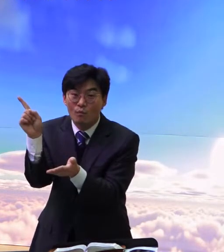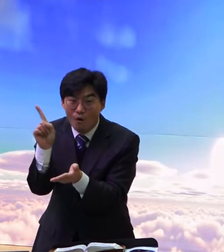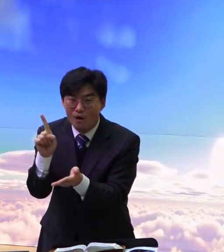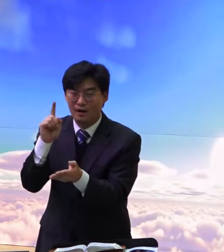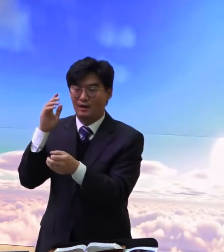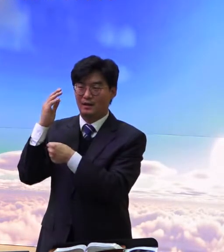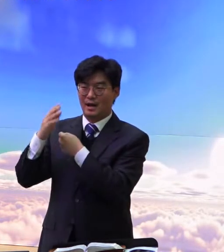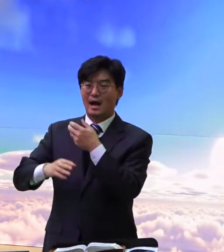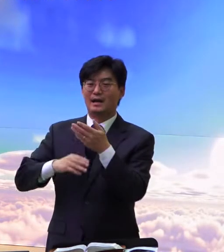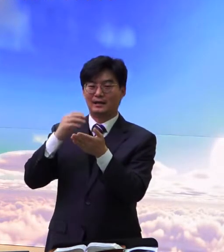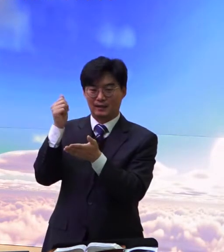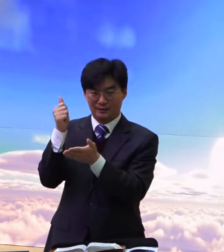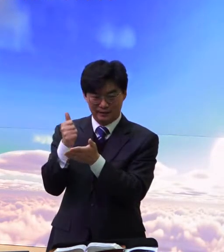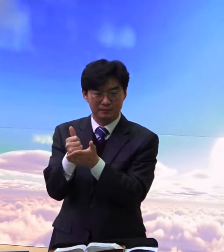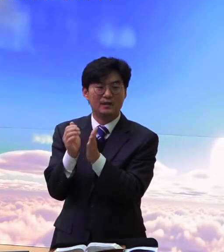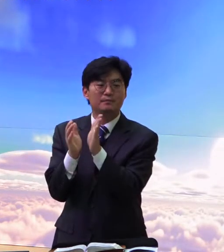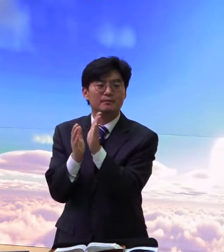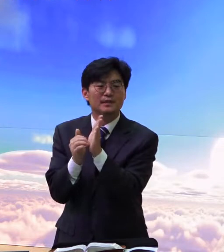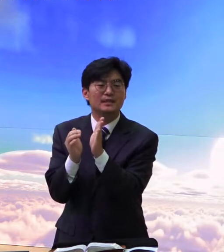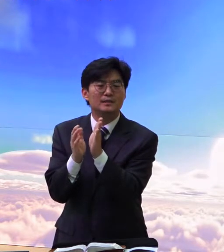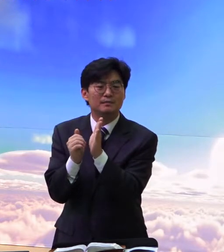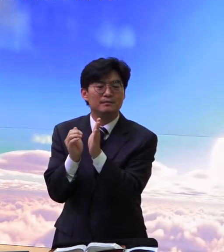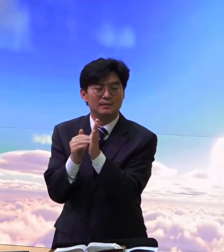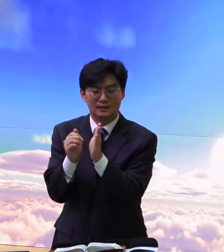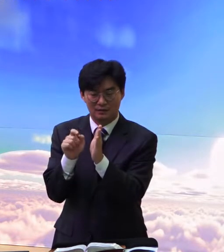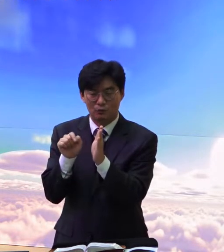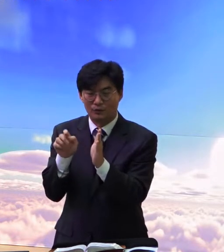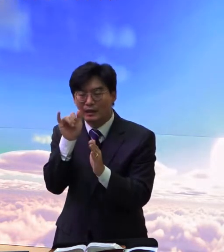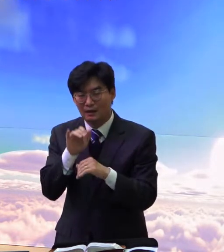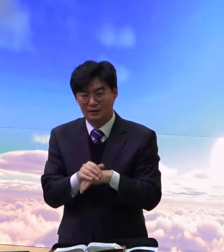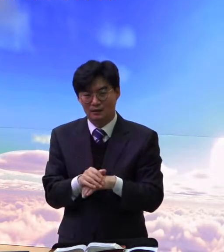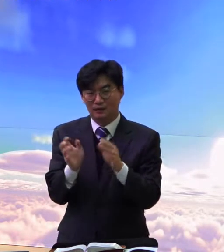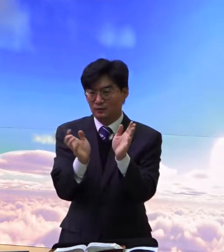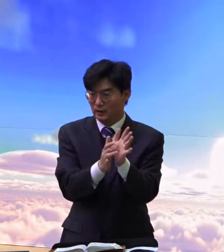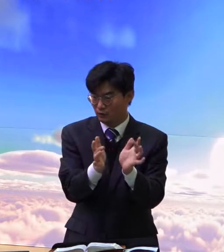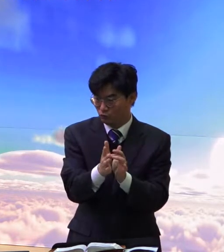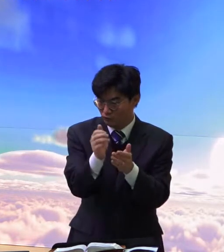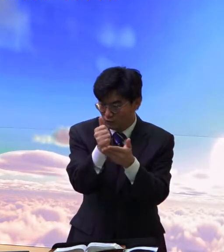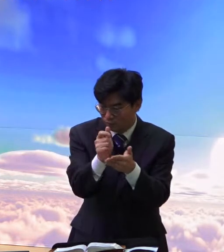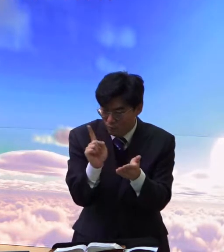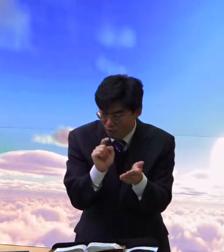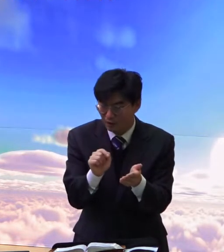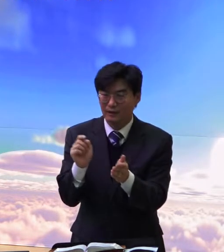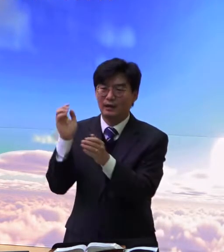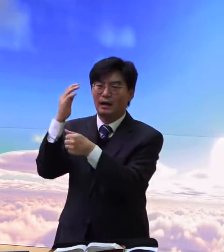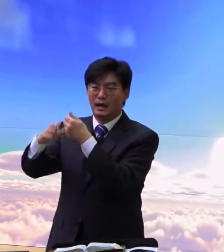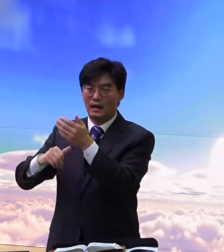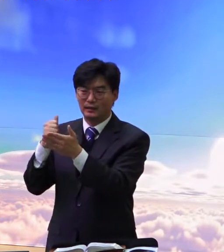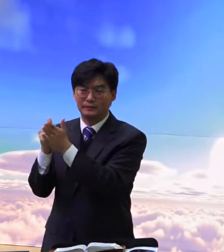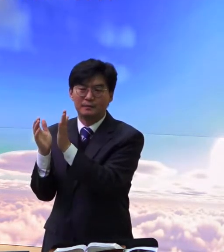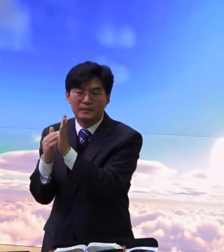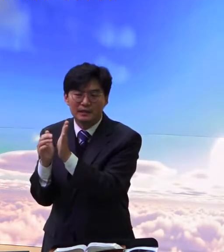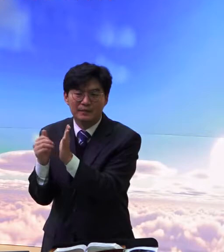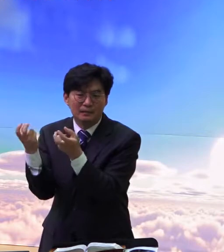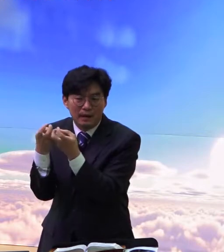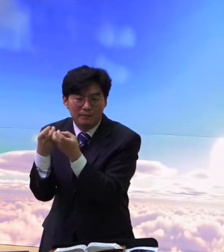이야기했습니다. 하나님의 비밀이 예수님이다. 에베소서와 골로새서에서 자세하게 이야기를